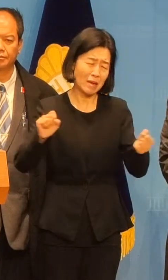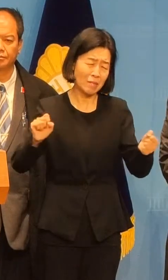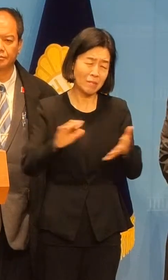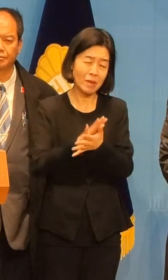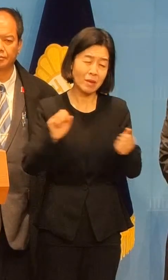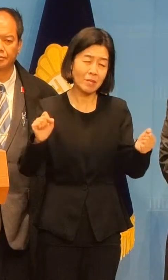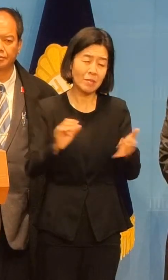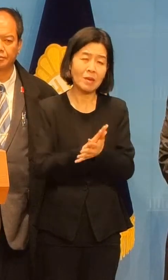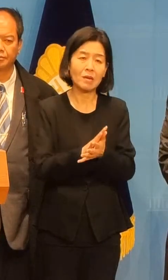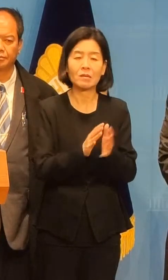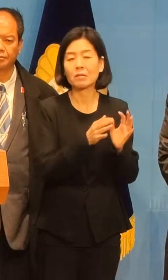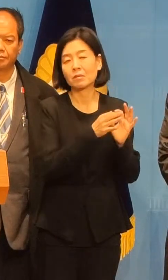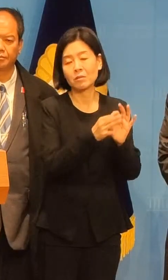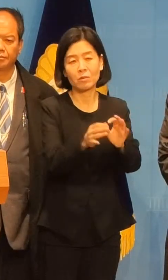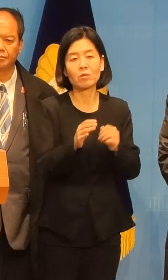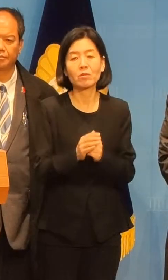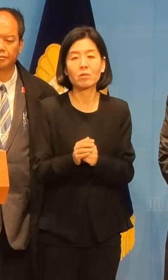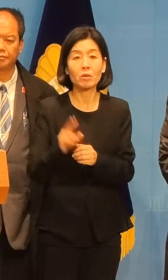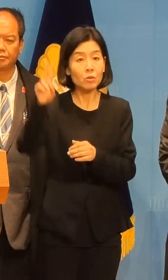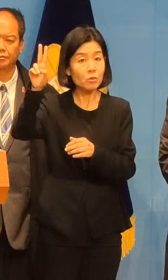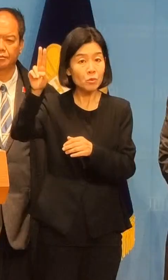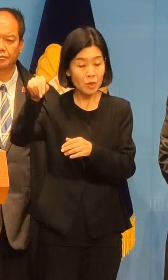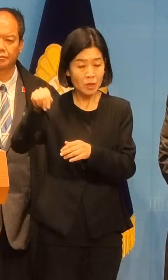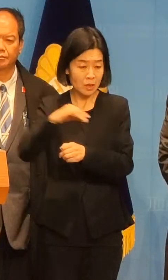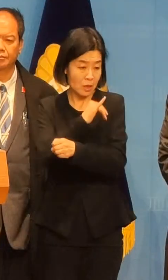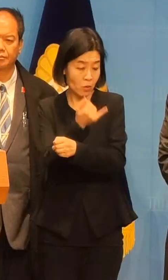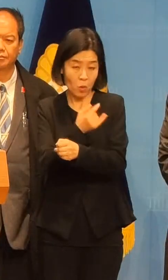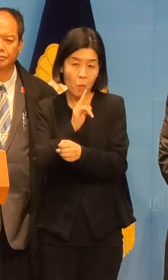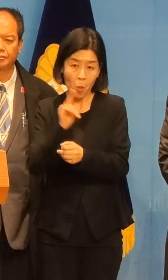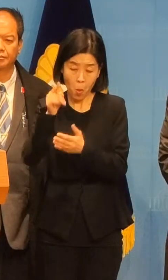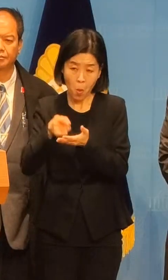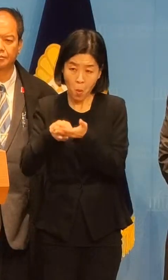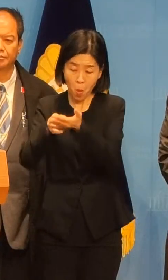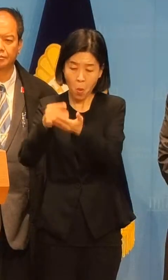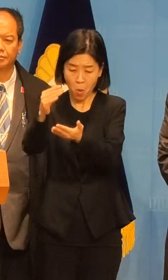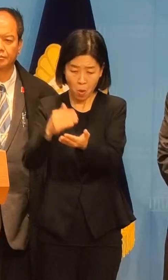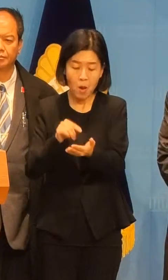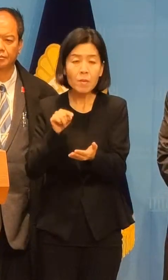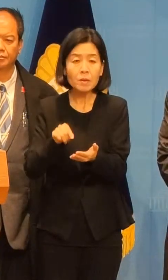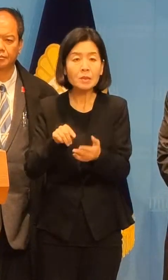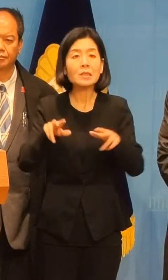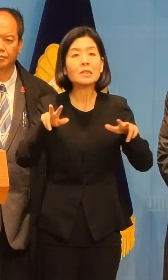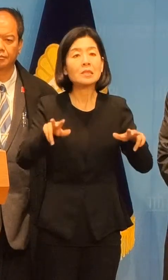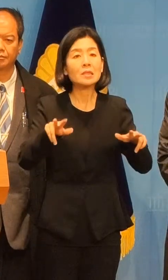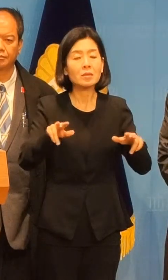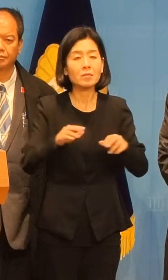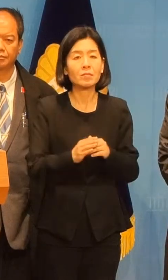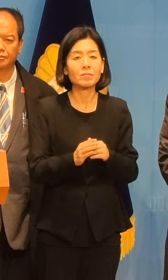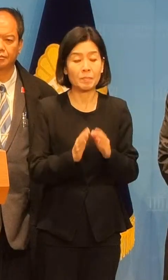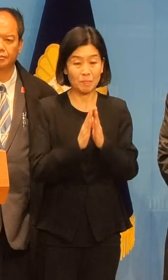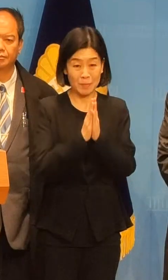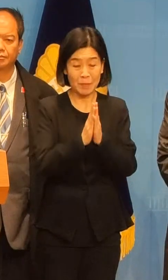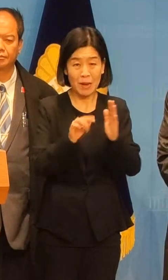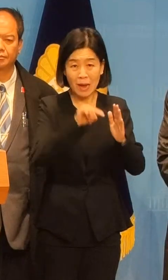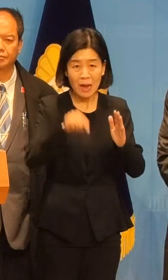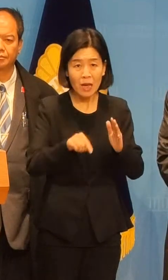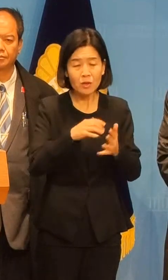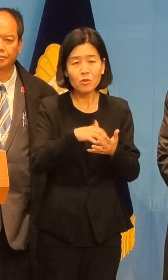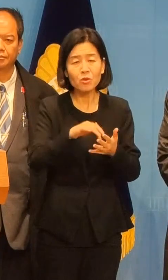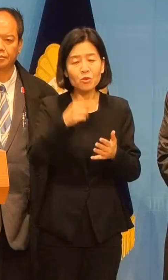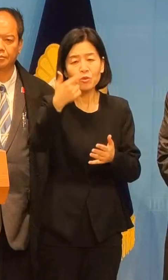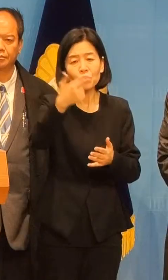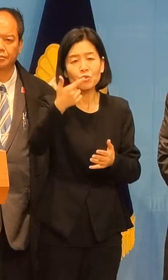지속되고 있습니다. 유엔 인권 보고서에 따르면 현재까지 최소 6,800여